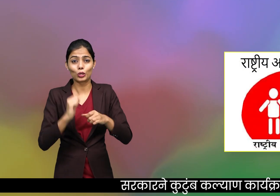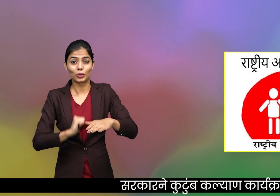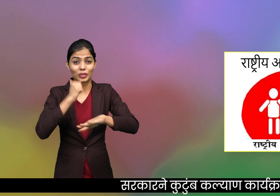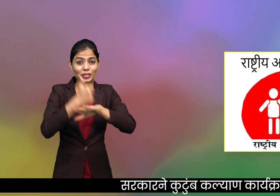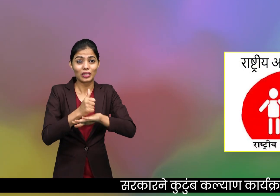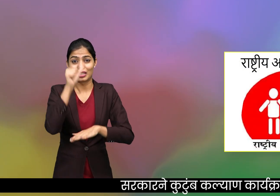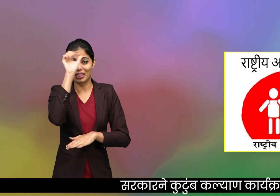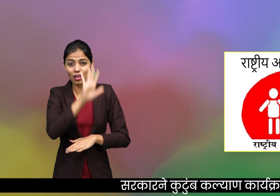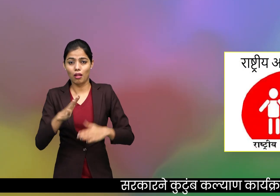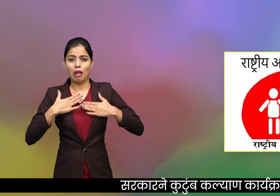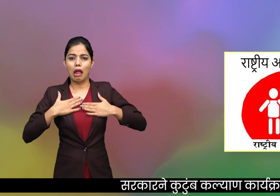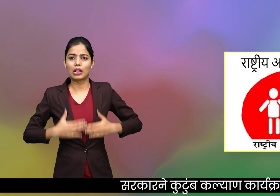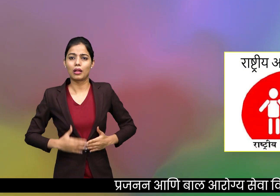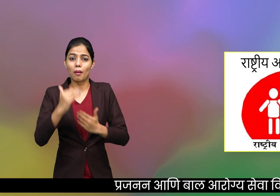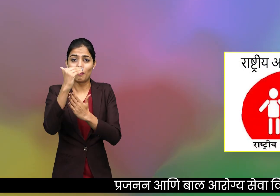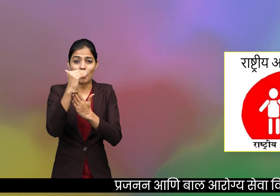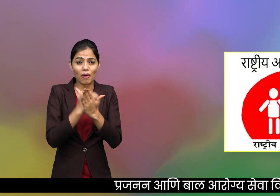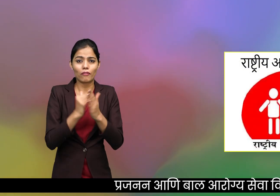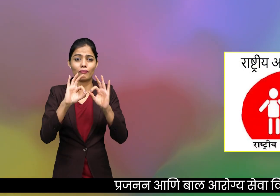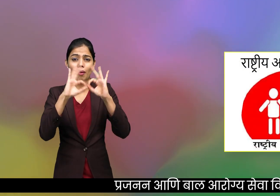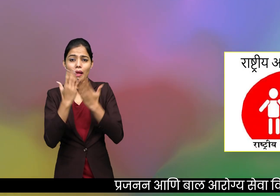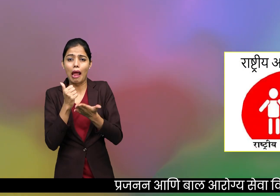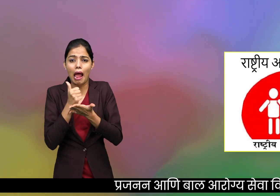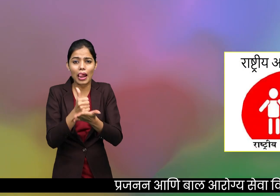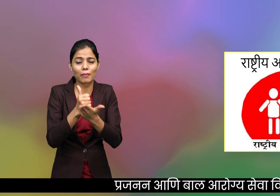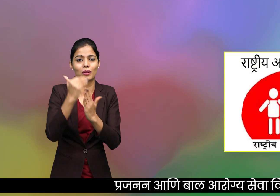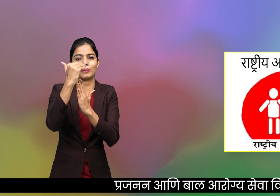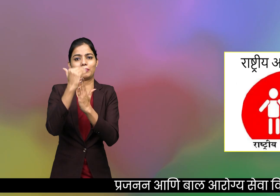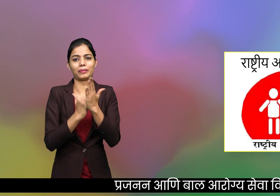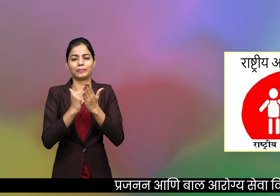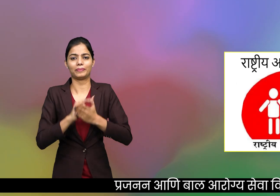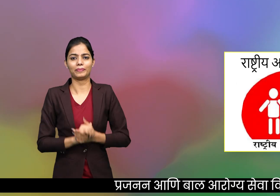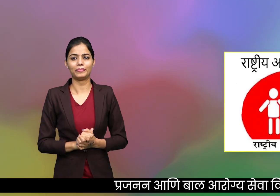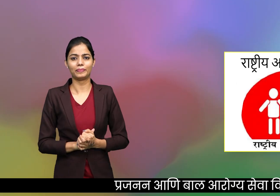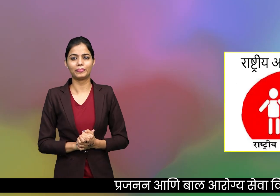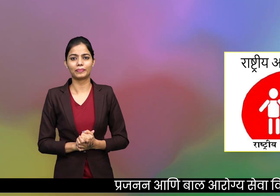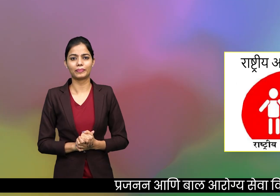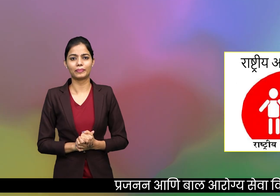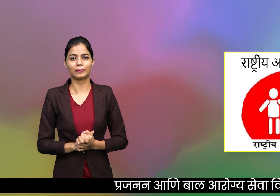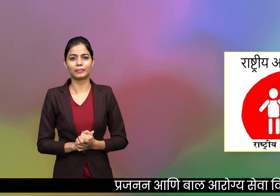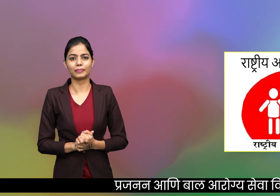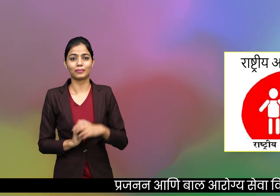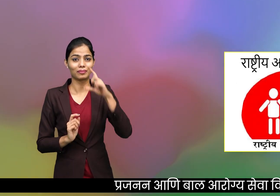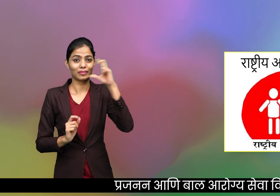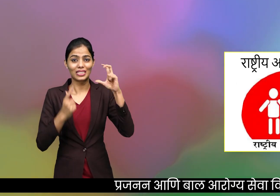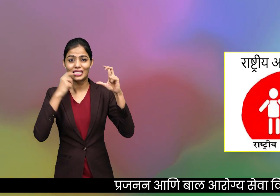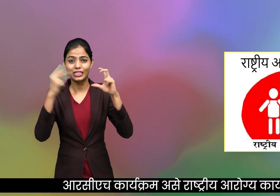सरकारने कुटुंब कल्याण कार्यक्रम, प्रजनन आणि बाल आरोग्य सेवा किंवा